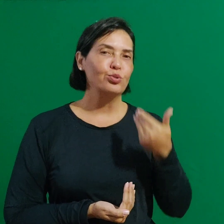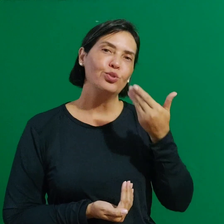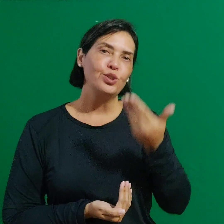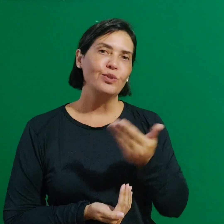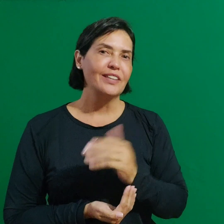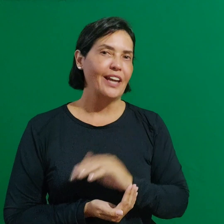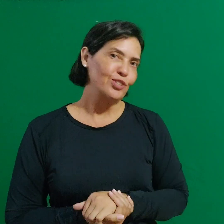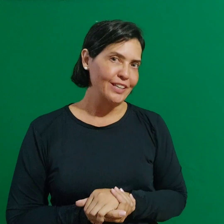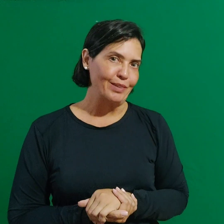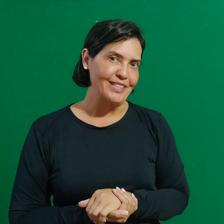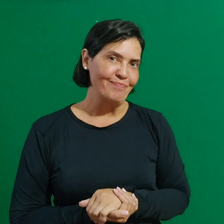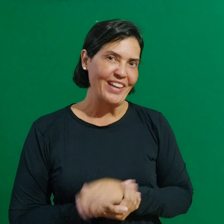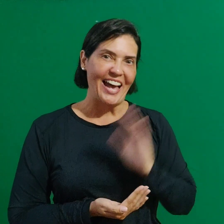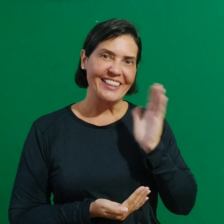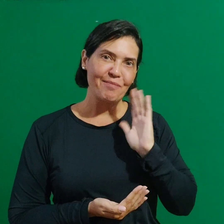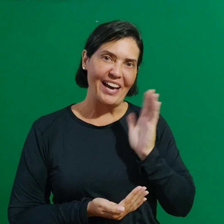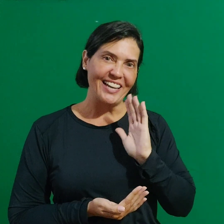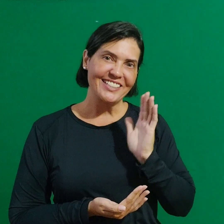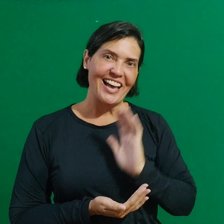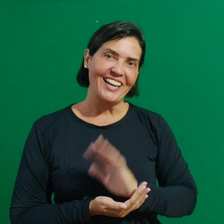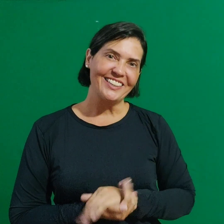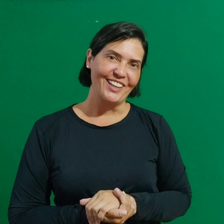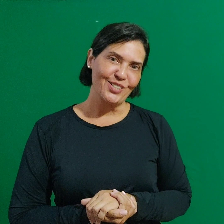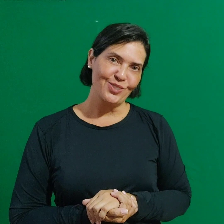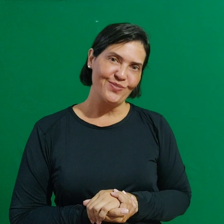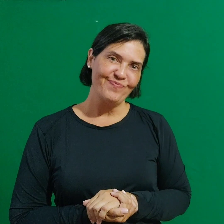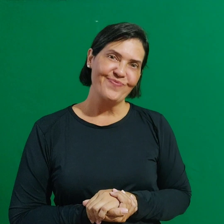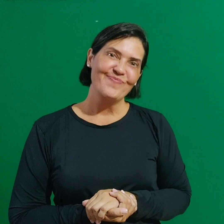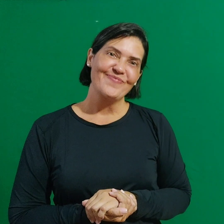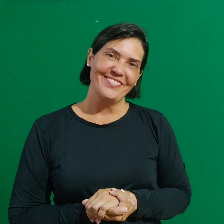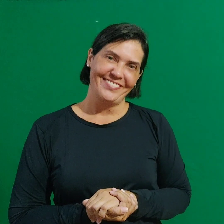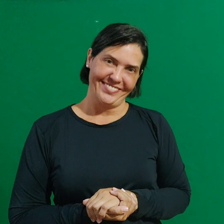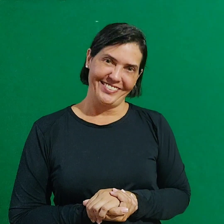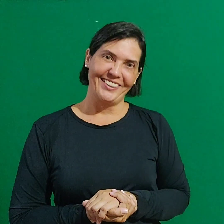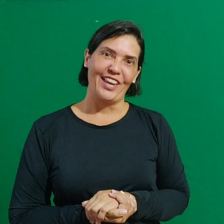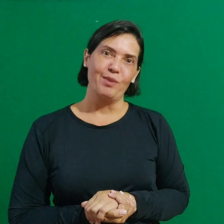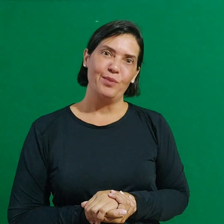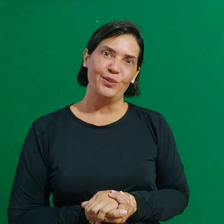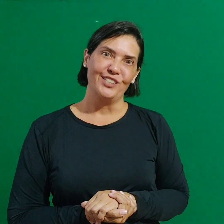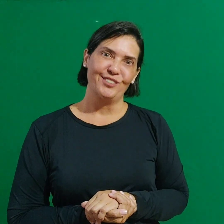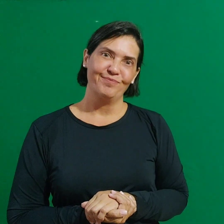surdo e o intérprete Libras. Até mais, agradeço e tenha uma boa noite.